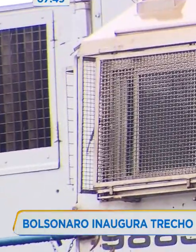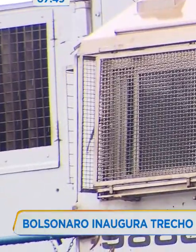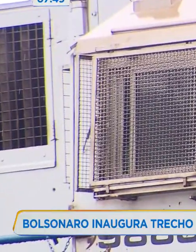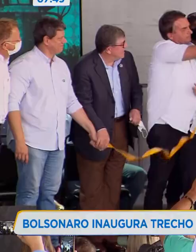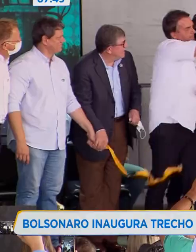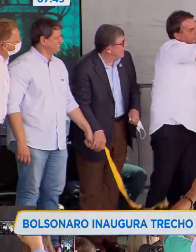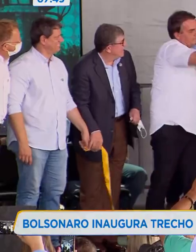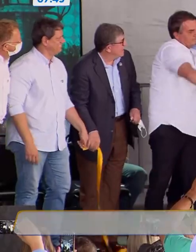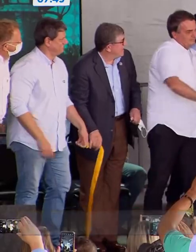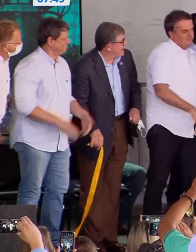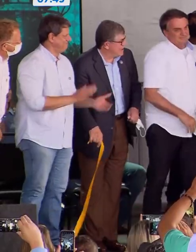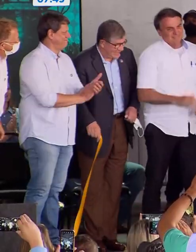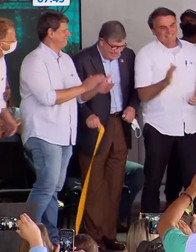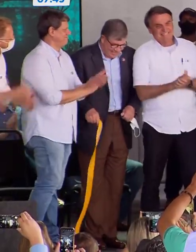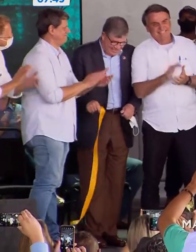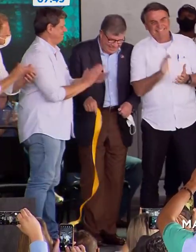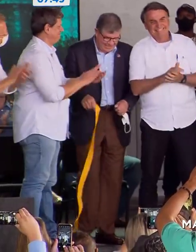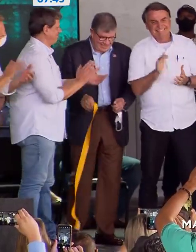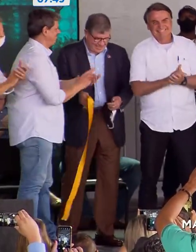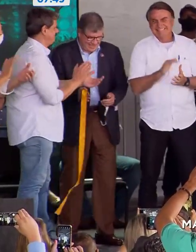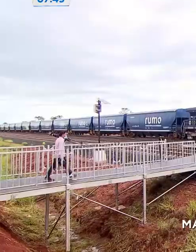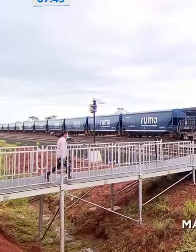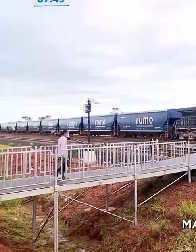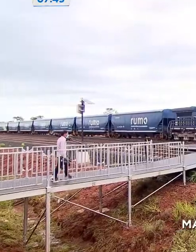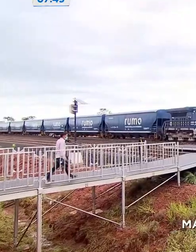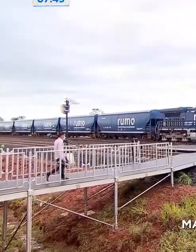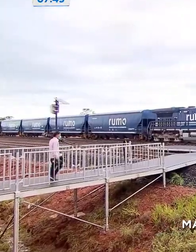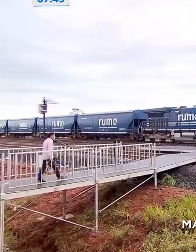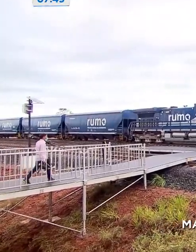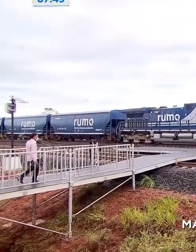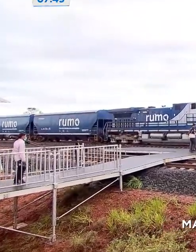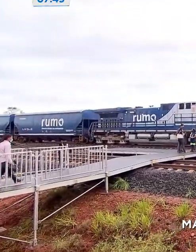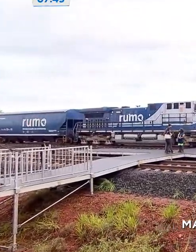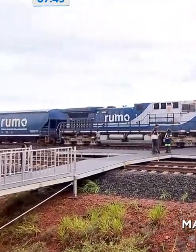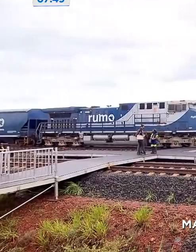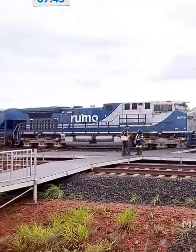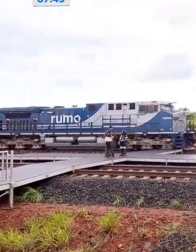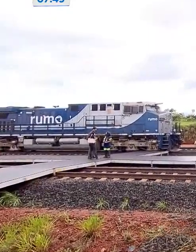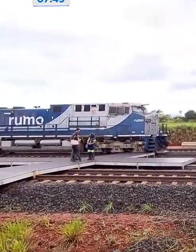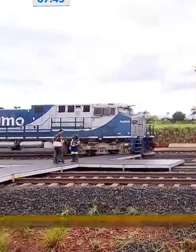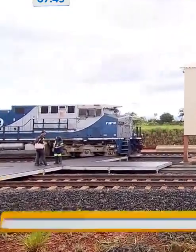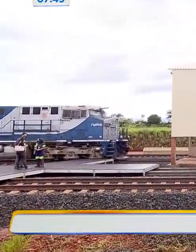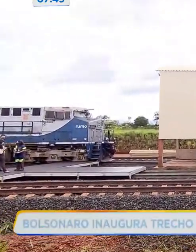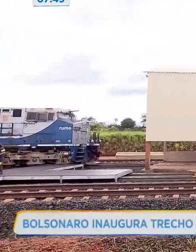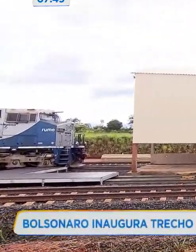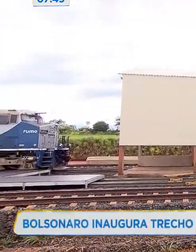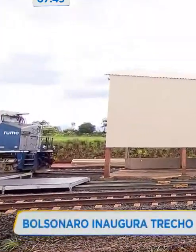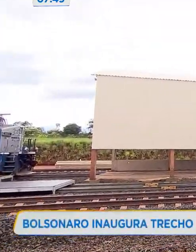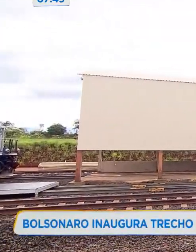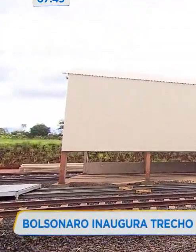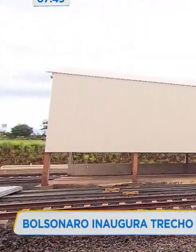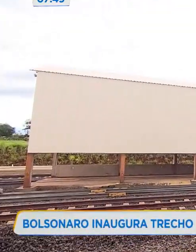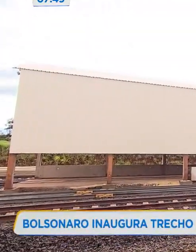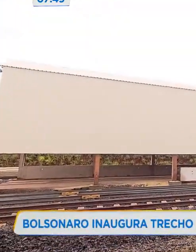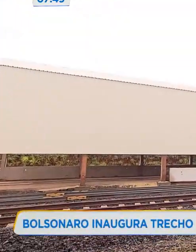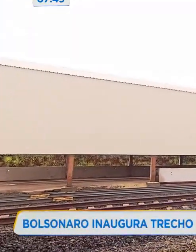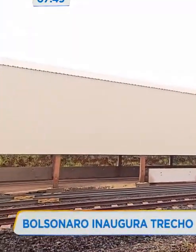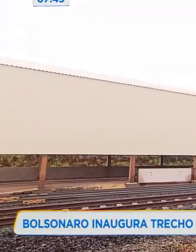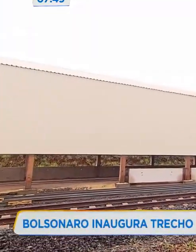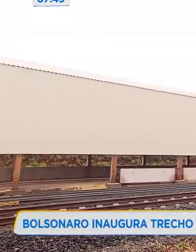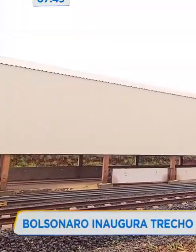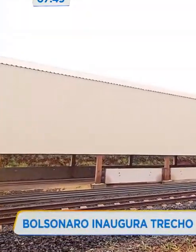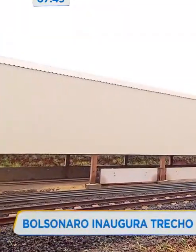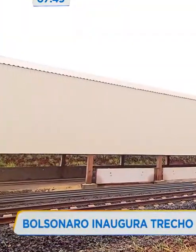presidente Jair Bolsonaro participou das inaugurações. O terminal ferroviário foi construído por uma empresa de alimentos em parceria